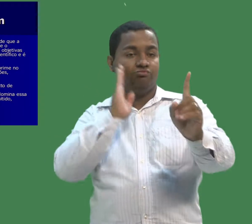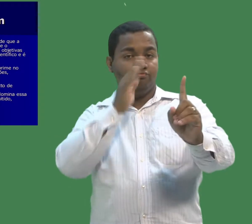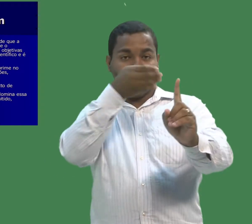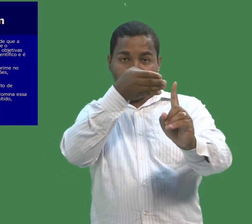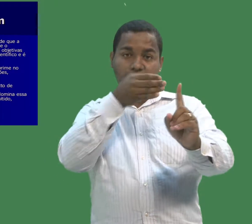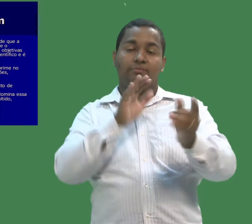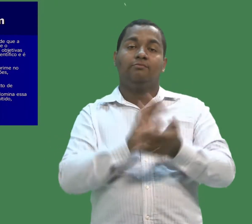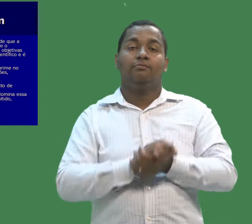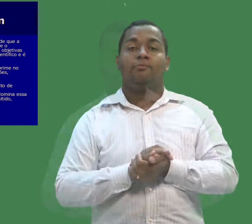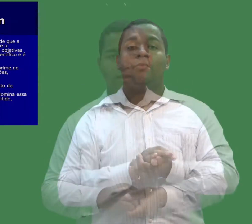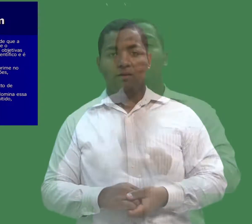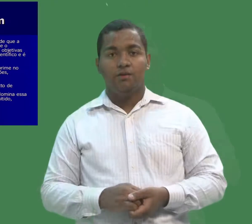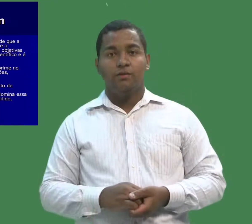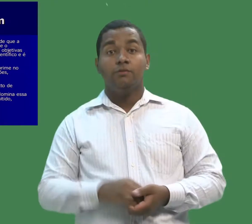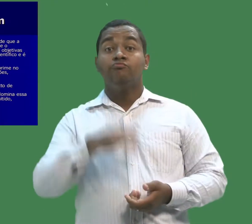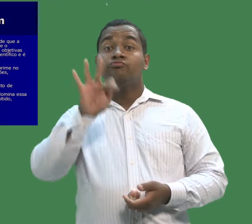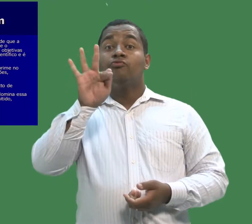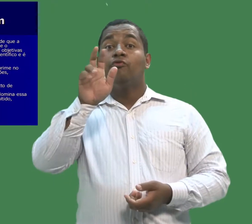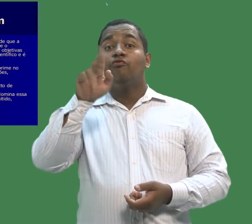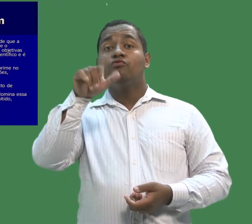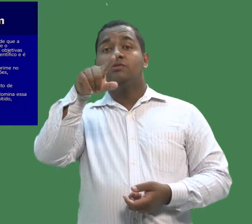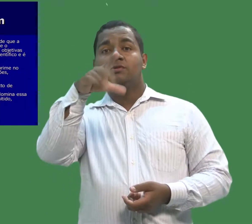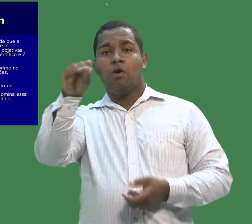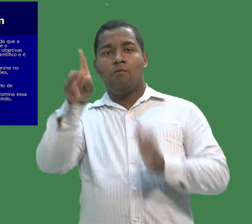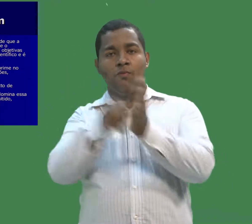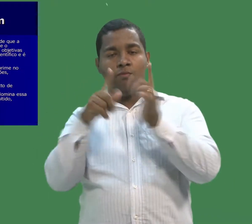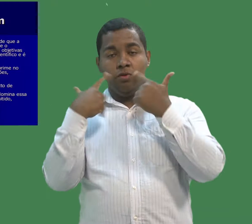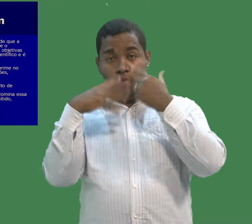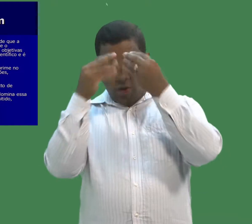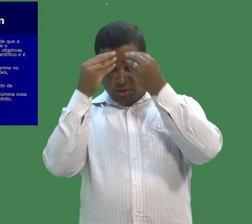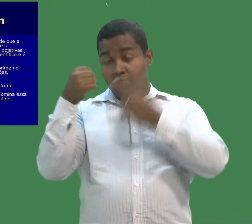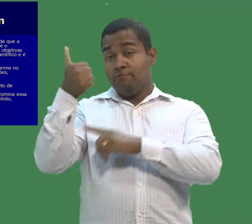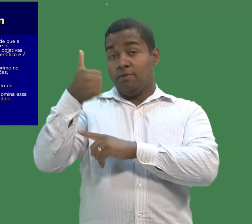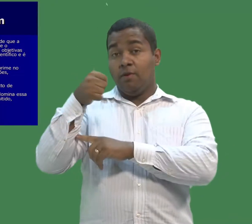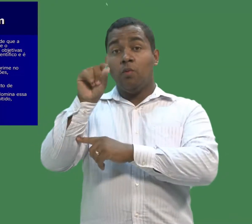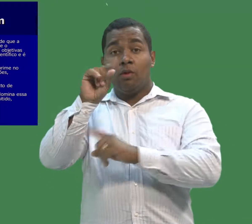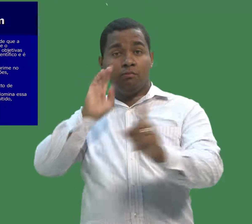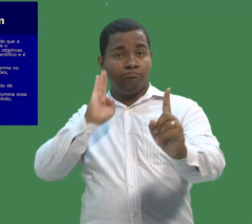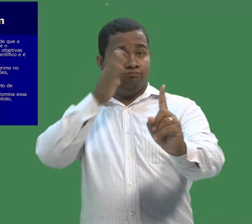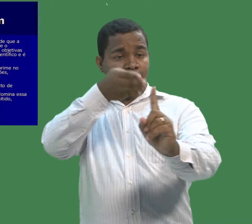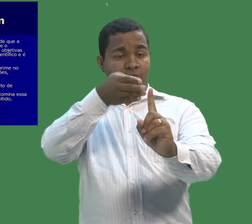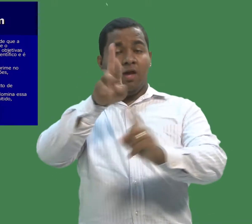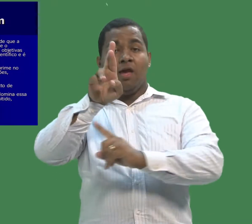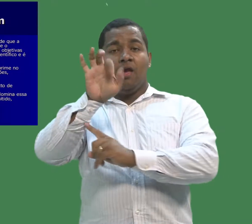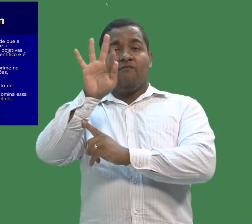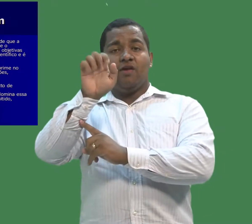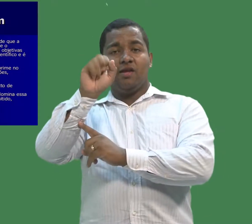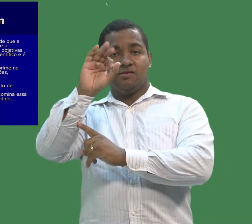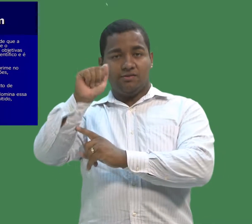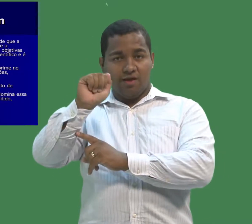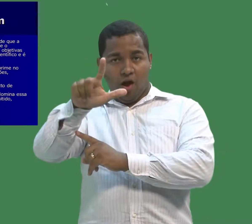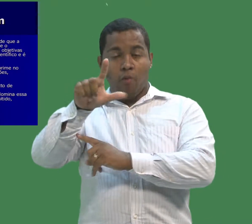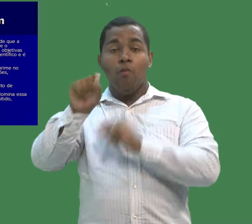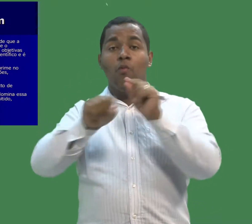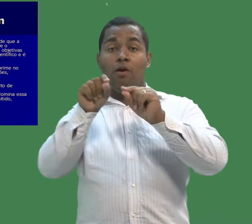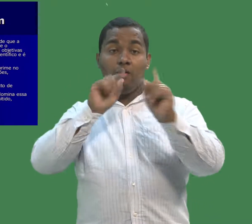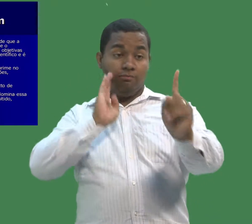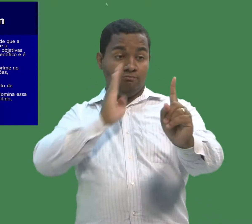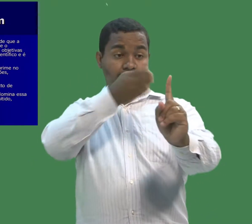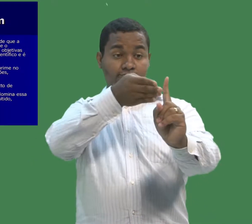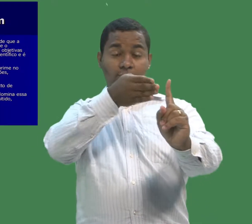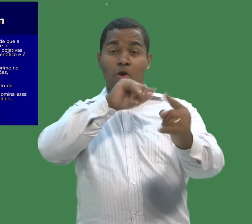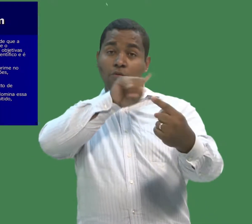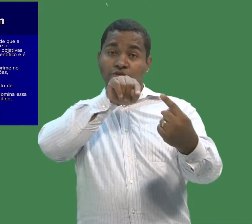Funções da linguagem. Primeiramente temos a função referencial. Está ligado ao referente. É o objeto ou situação de que a mensagem